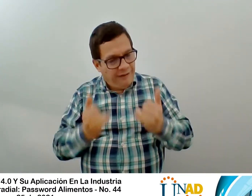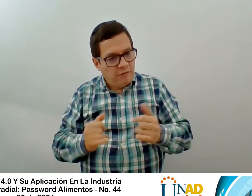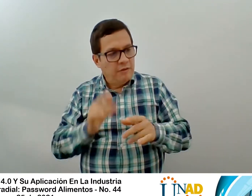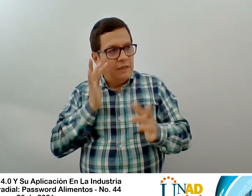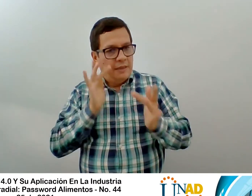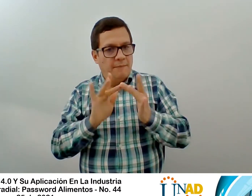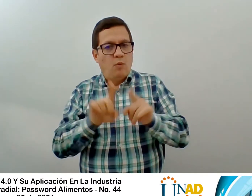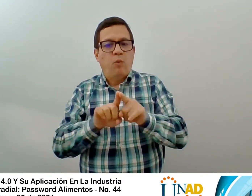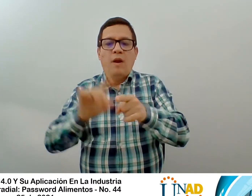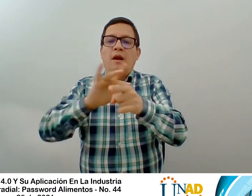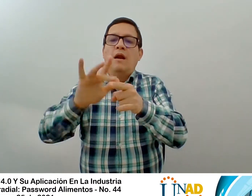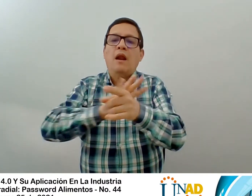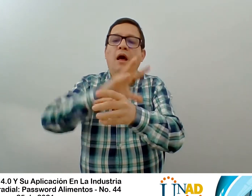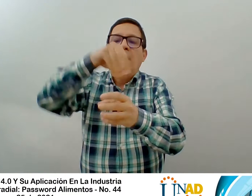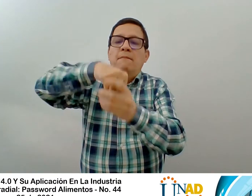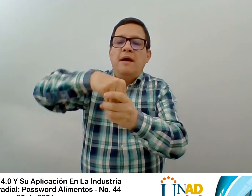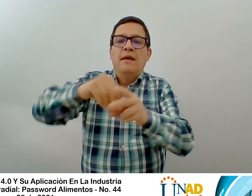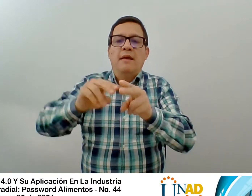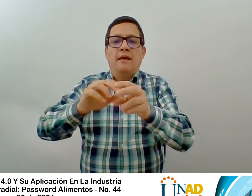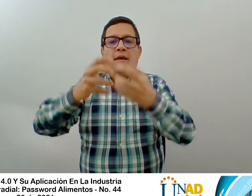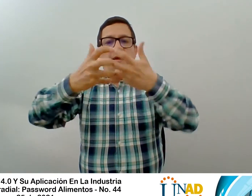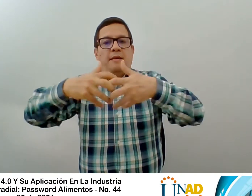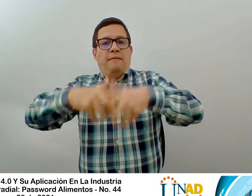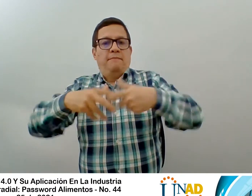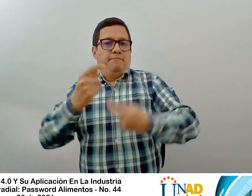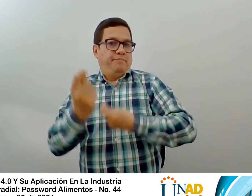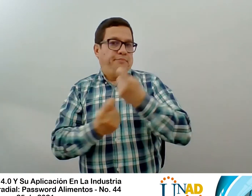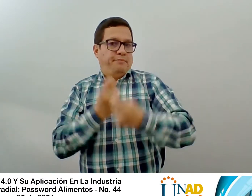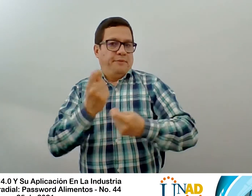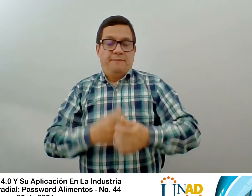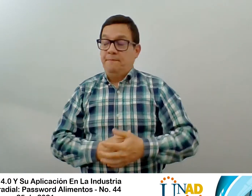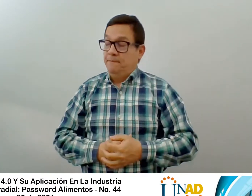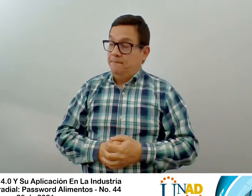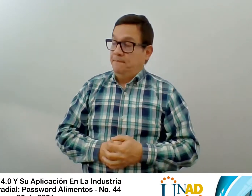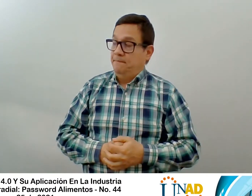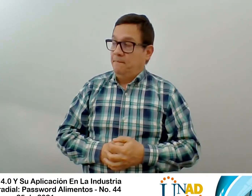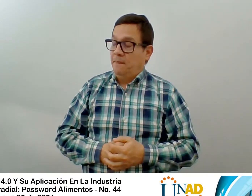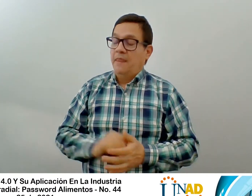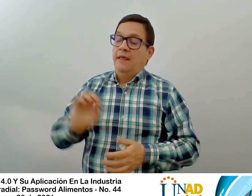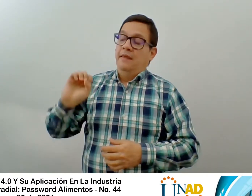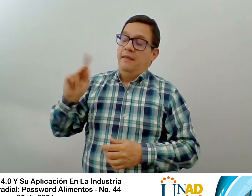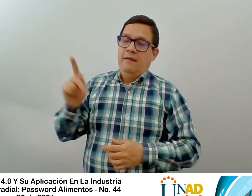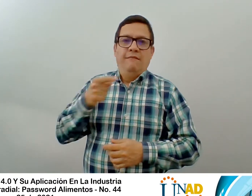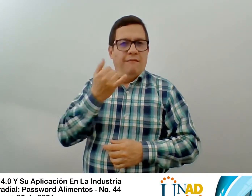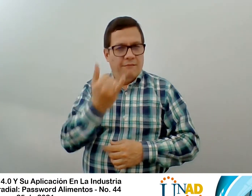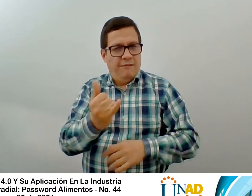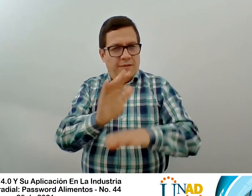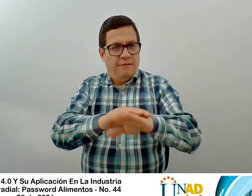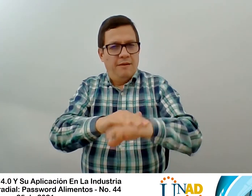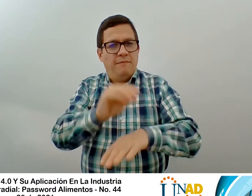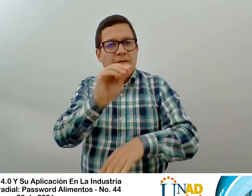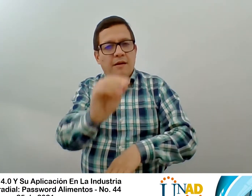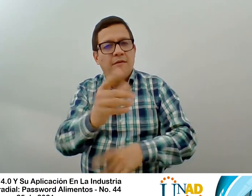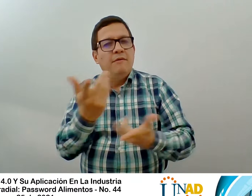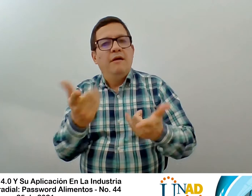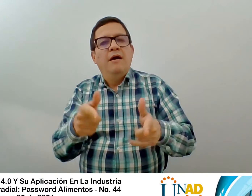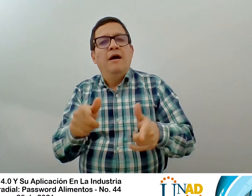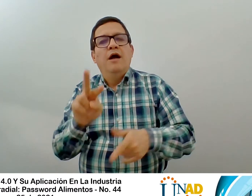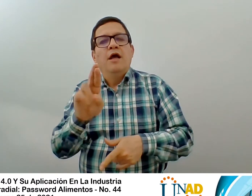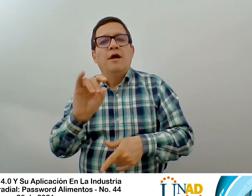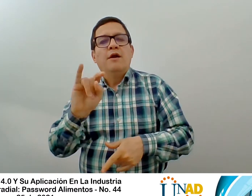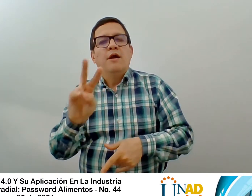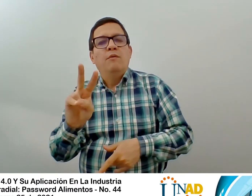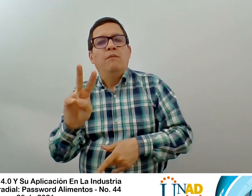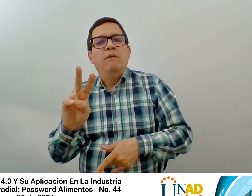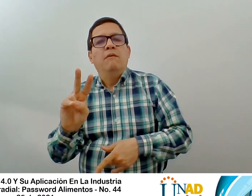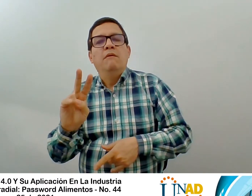una aplicación directa en los procesos industriales. Recuerden que están escuchando Radio UNAD Virtual. Quédense con nosotros